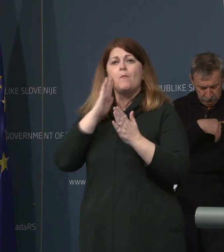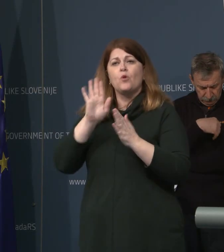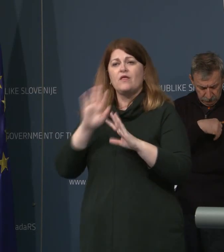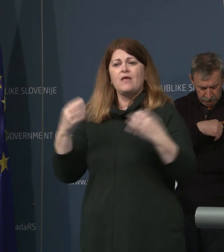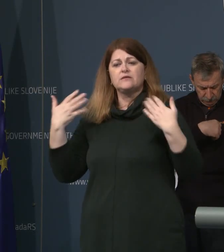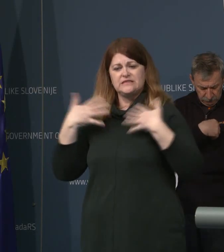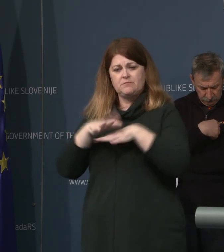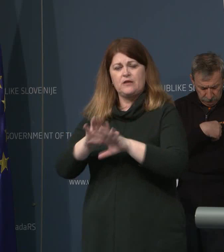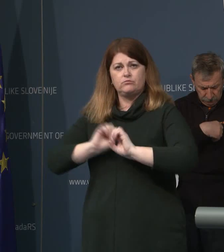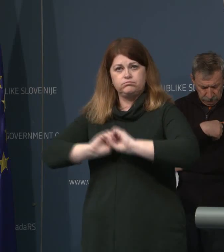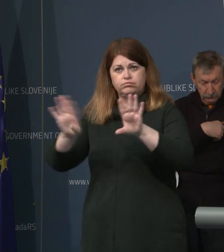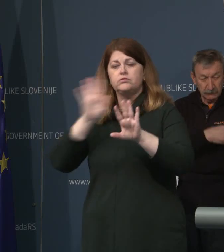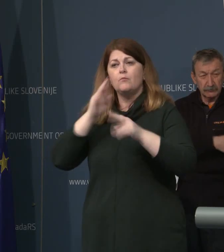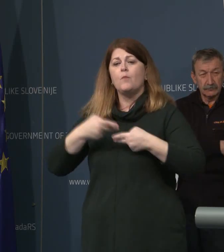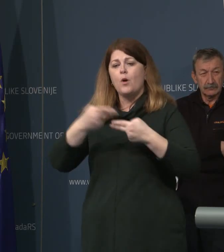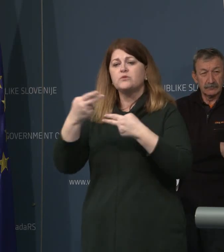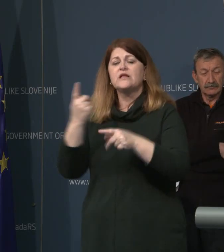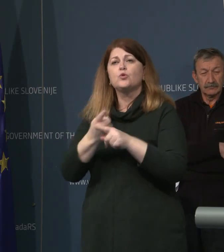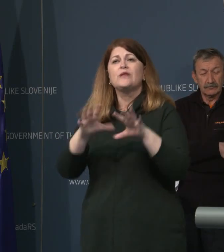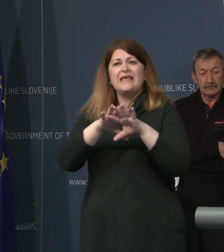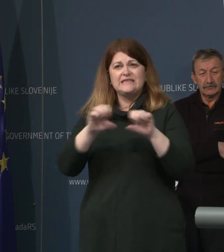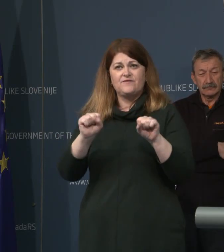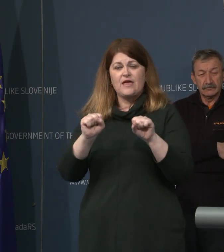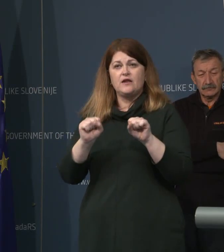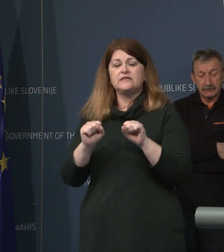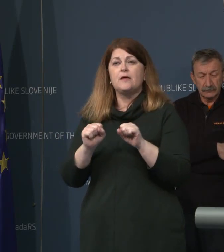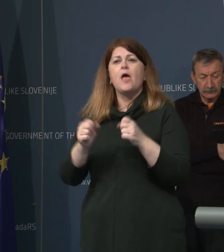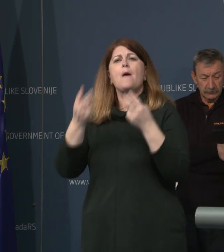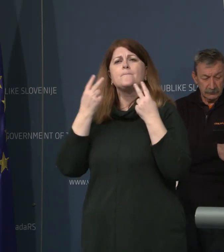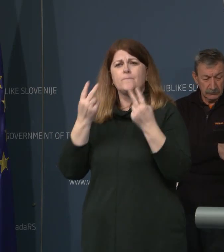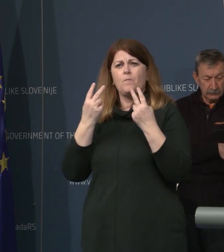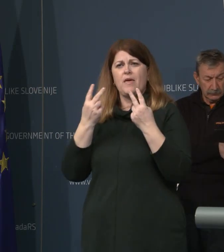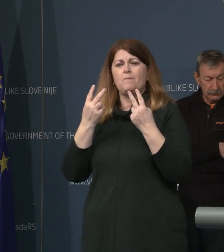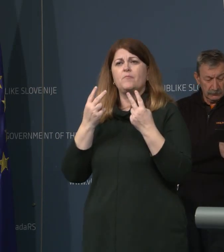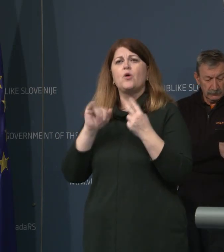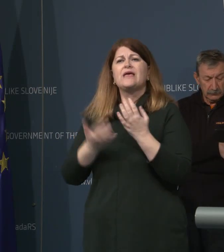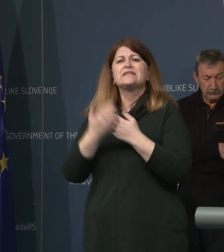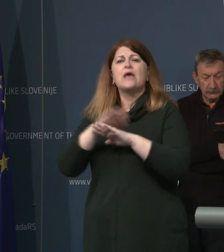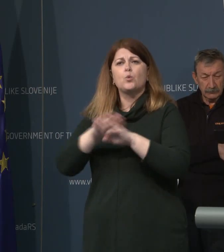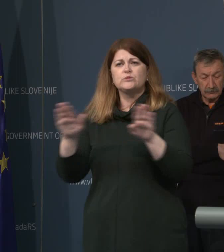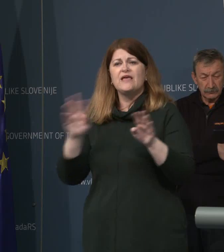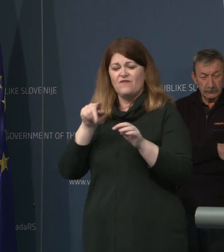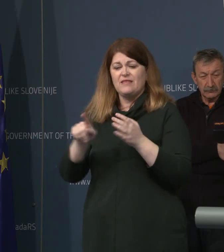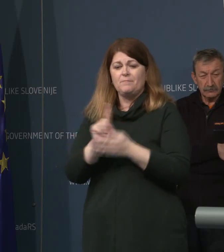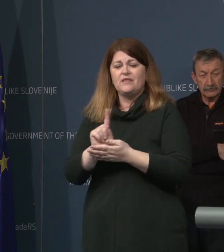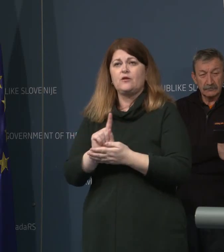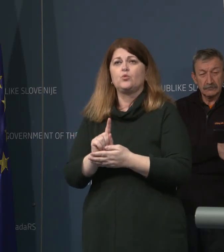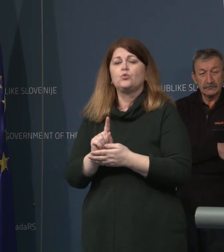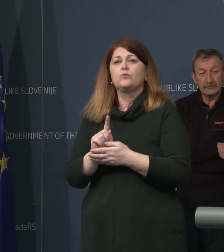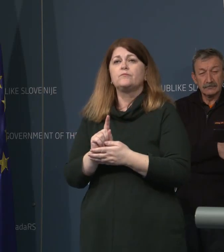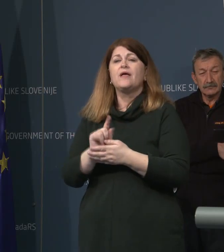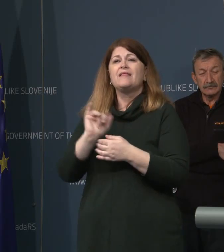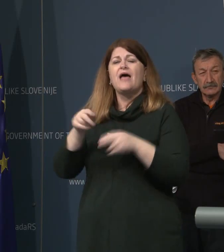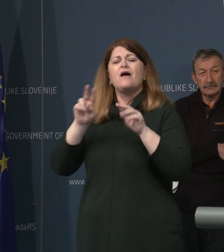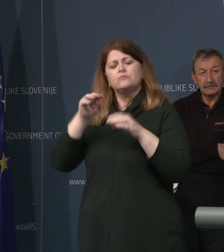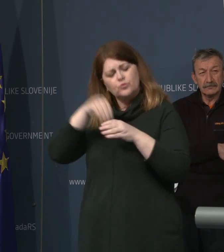naši spletni strani, jih bomo poslali izvajalcem. Pomembno je pa zdaj za vse v tem trenutku, da